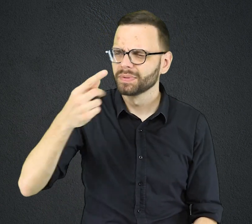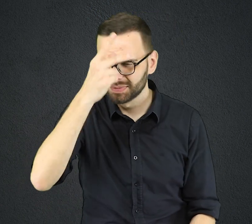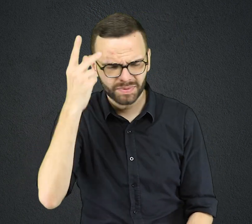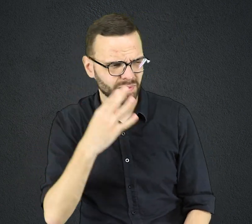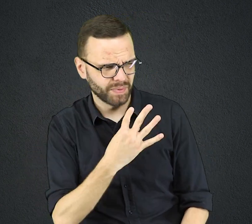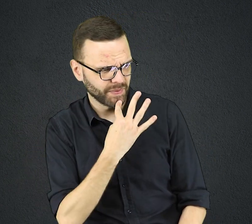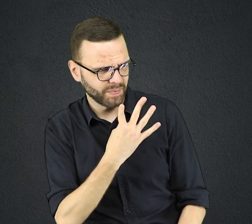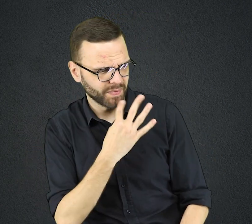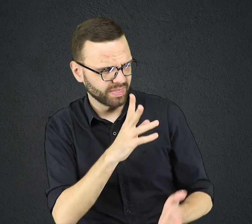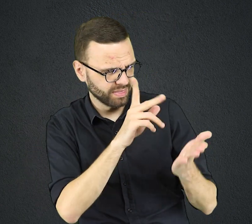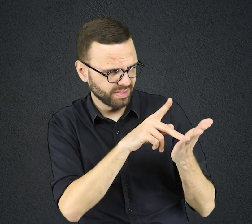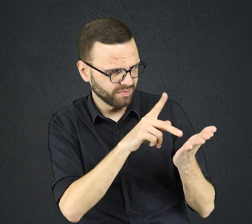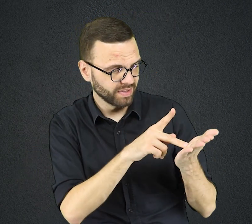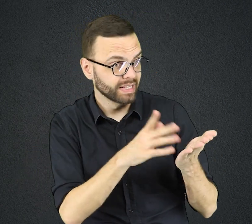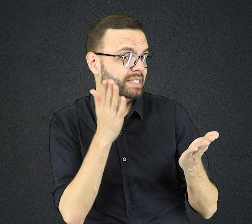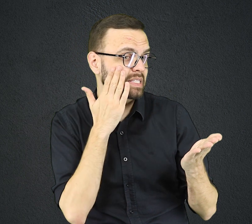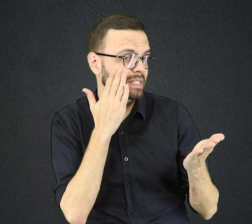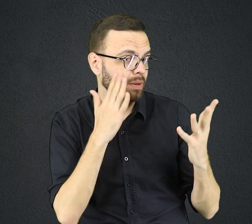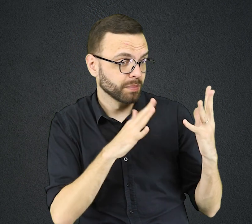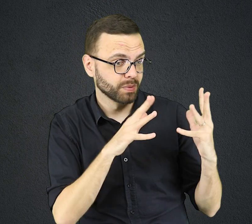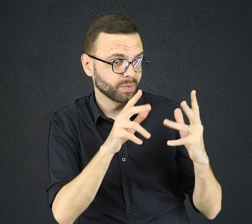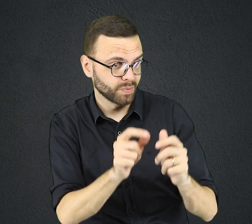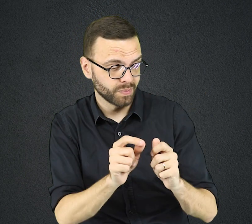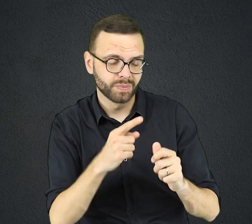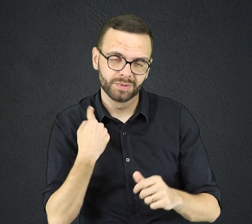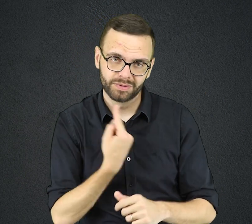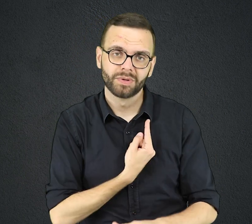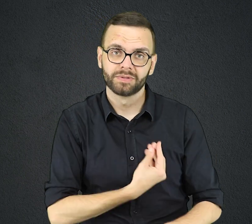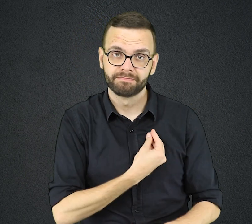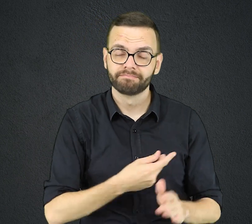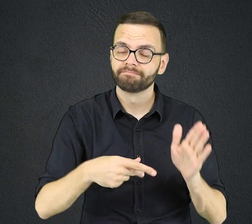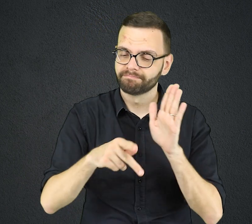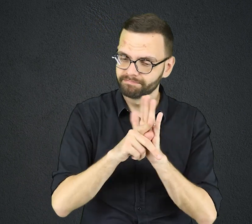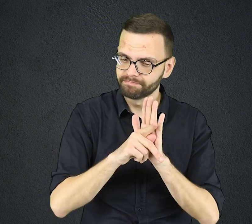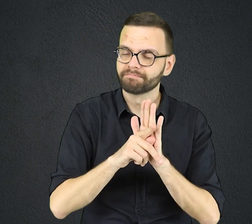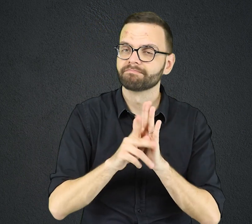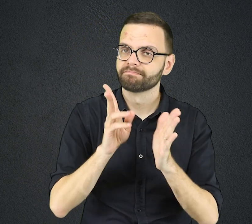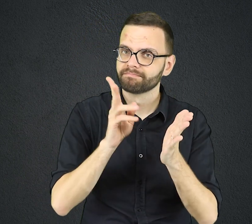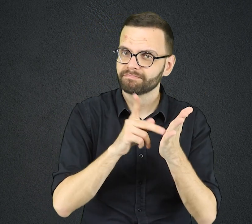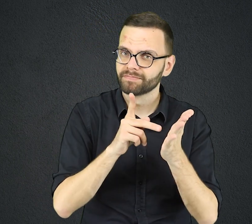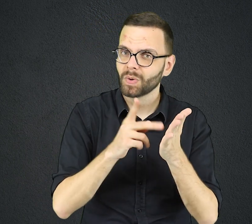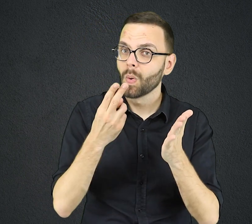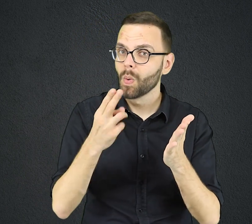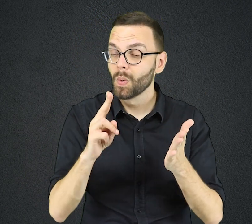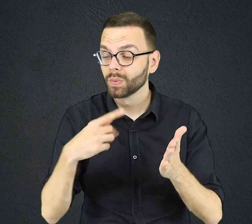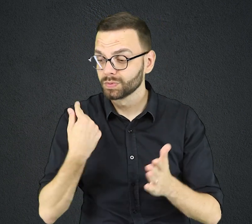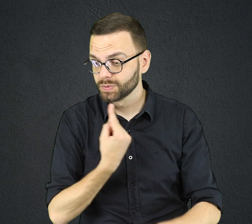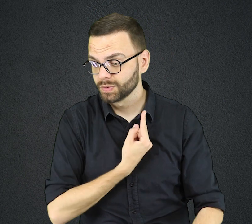outros nos conheçam, quem realmente sabe de tudo a nosso respeito somos nós mesmos, ou o nosso espírito,